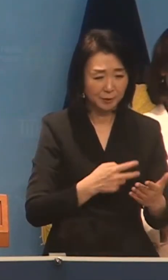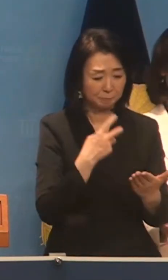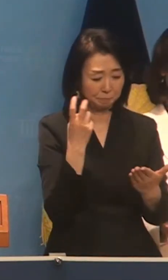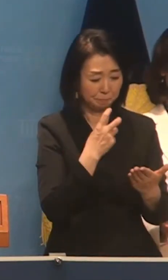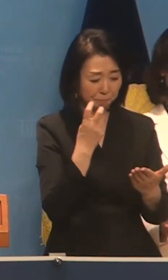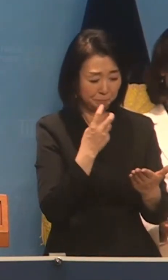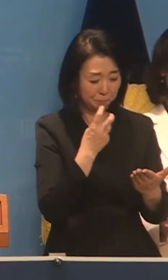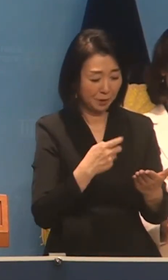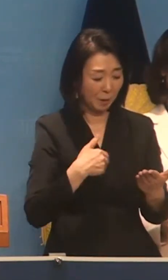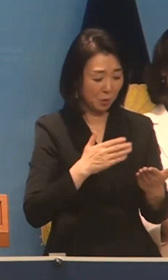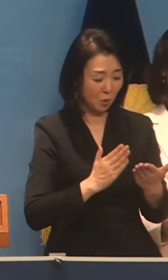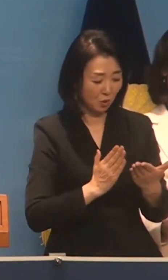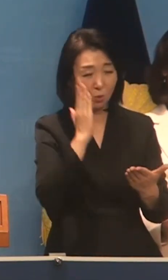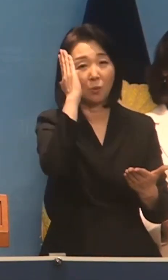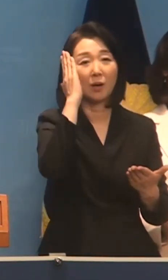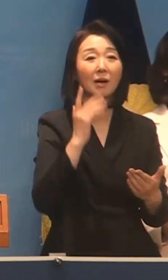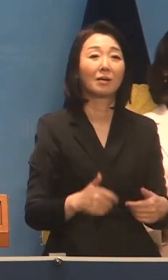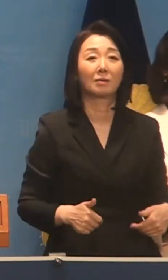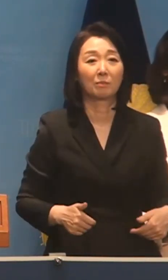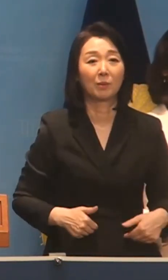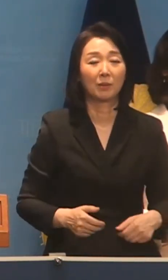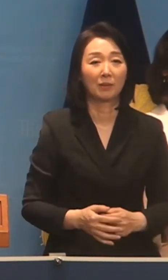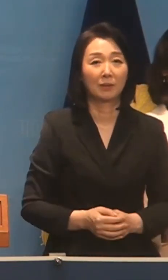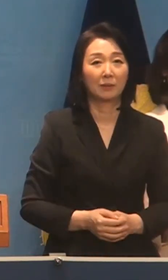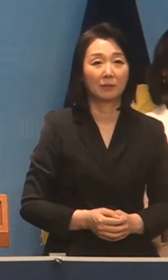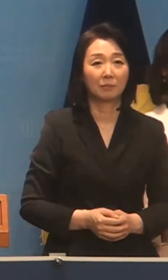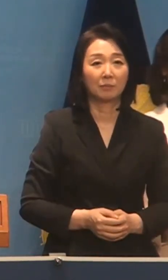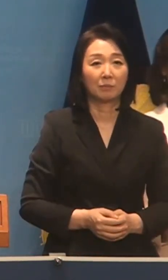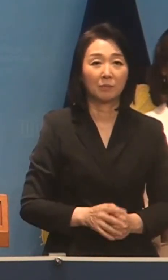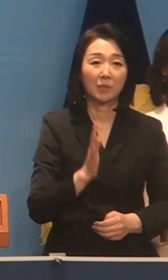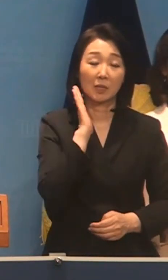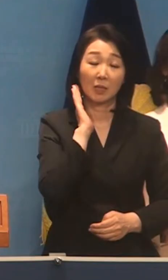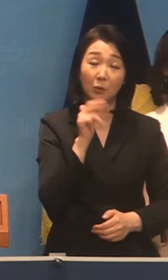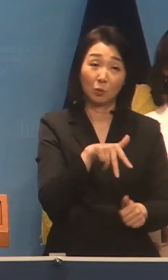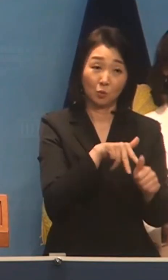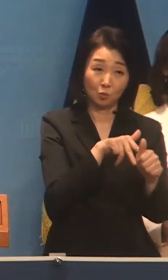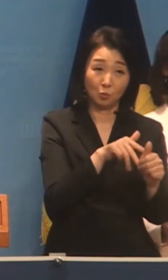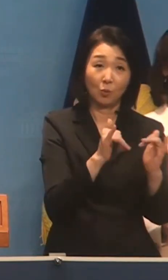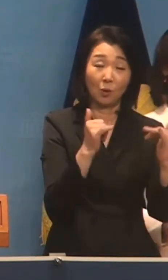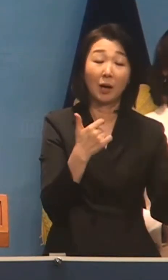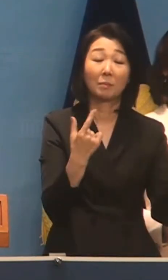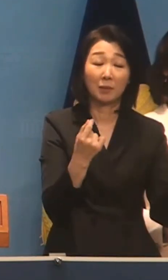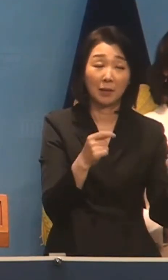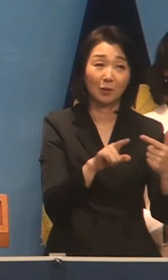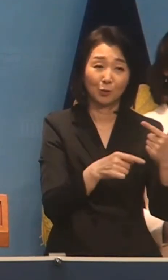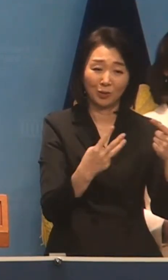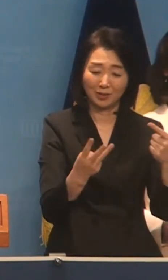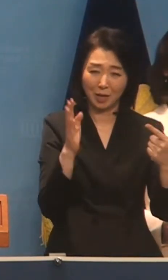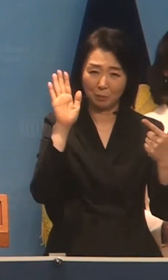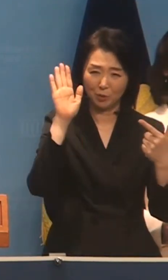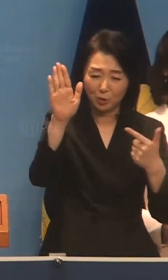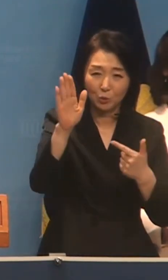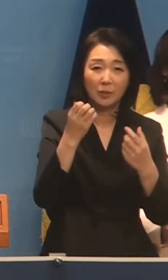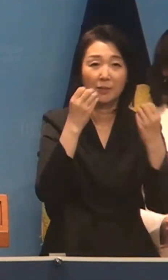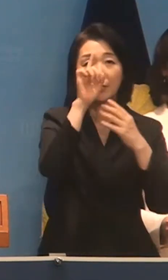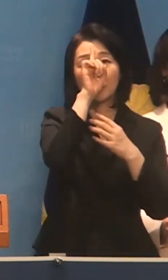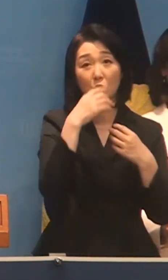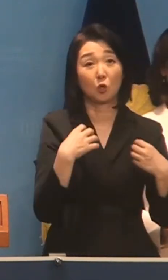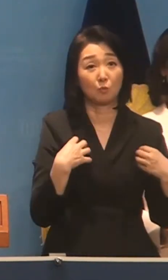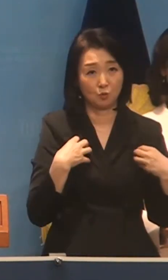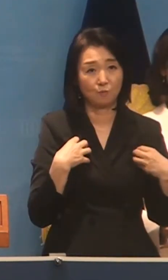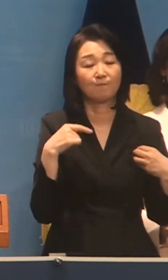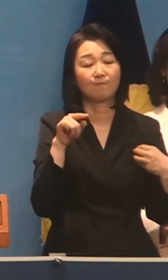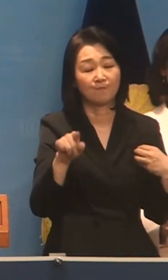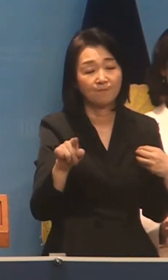검토하고 통과시켜야 할 때입니다. 대선 후보들과 6월 3일 이후 들어설 새